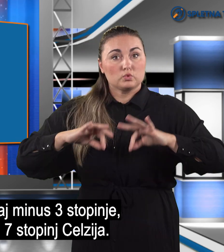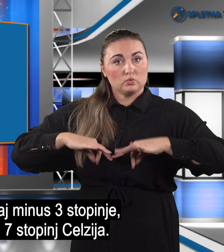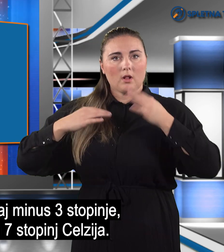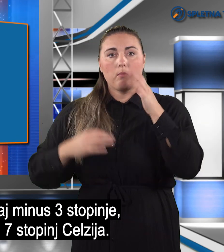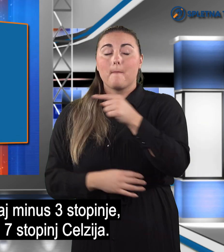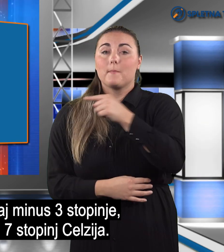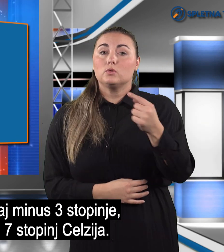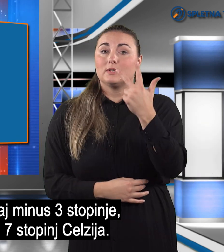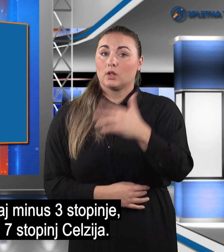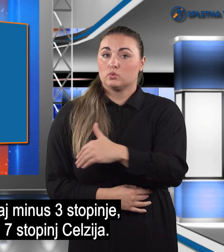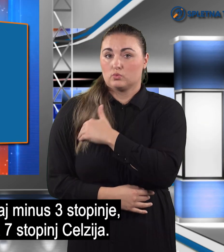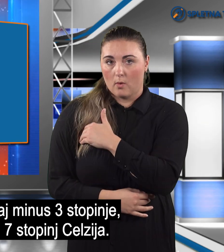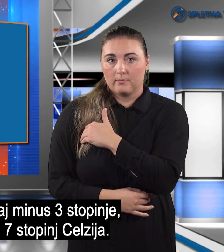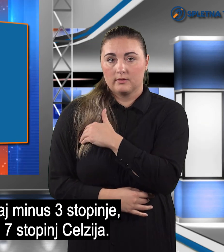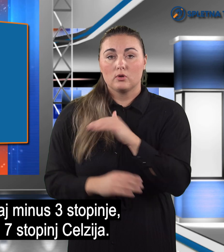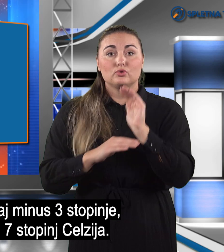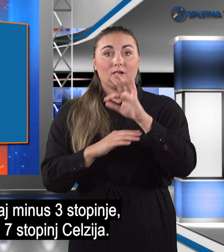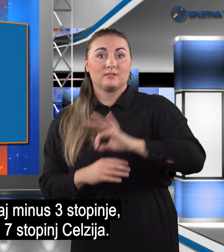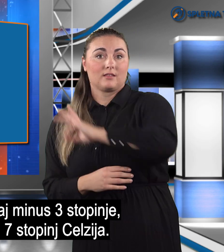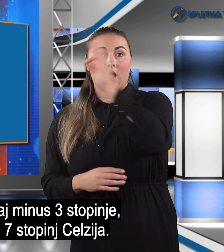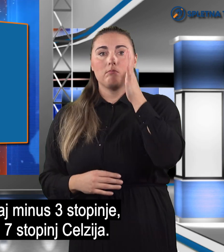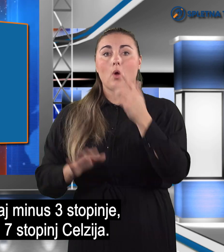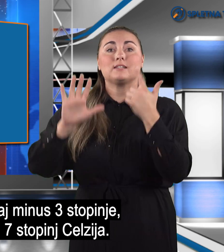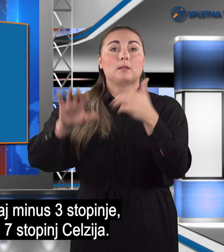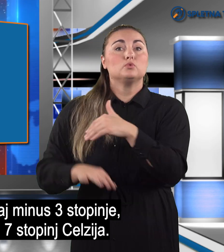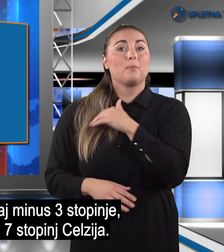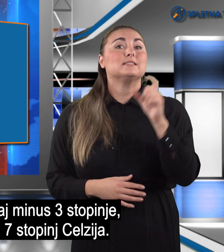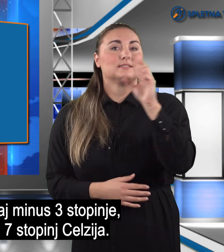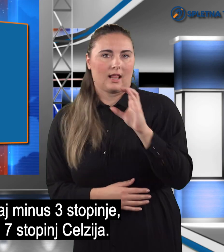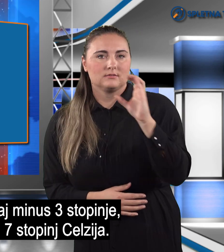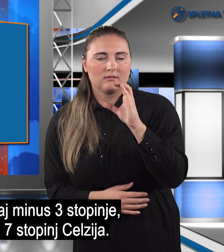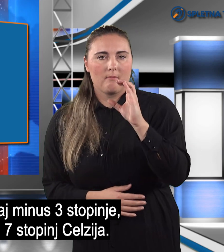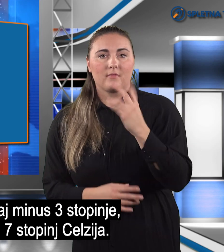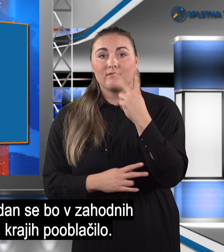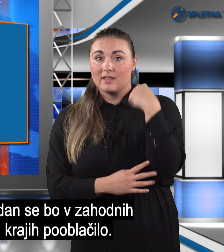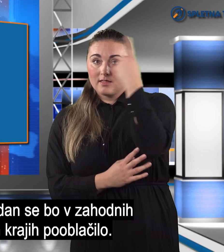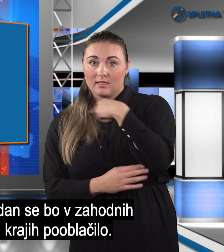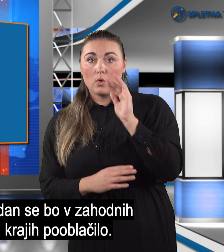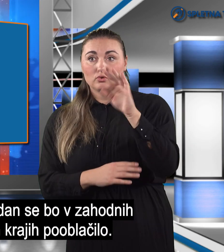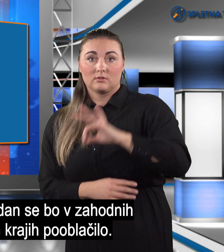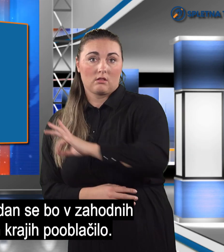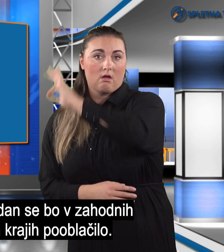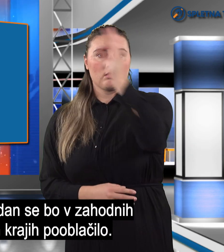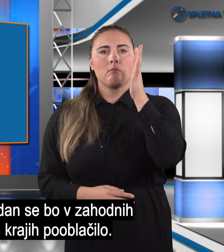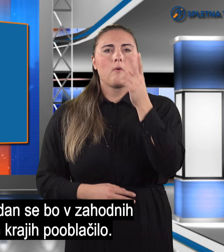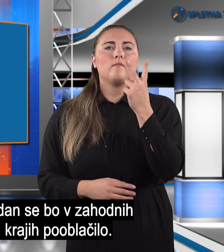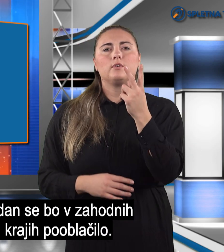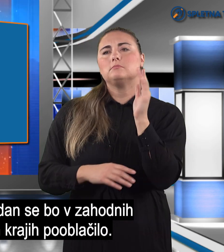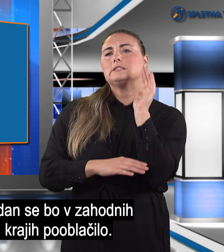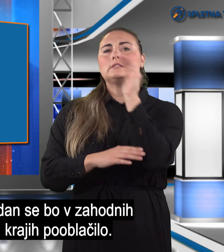Jutri bo zjutraj -3 stopinje, čez dan pa 7 stopinj Celzija. V nedeljo čez dan se bo v zahodnih in osrednjih